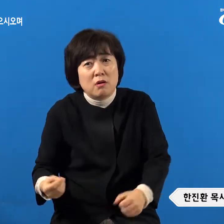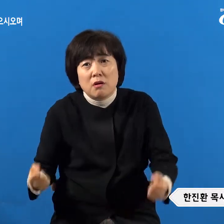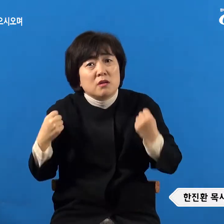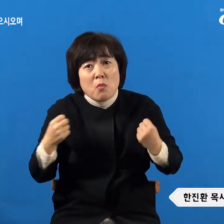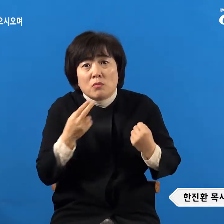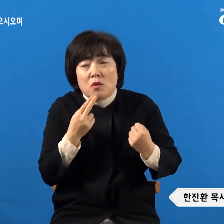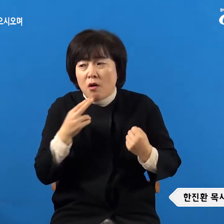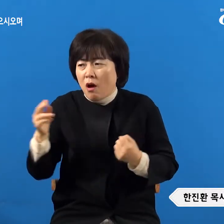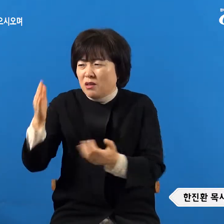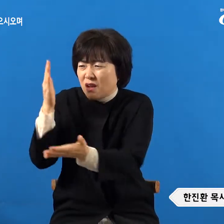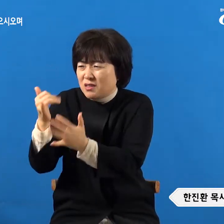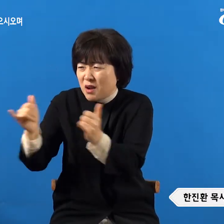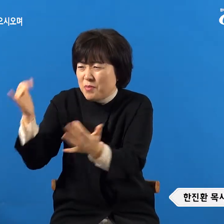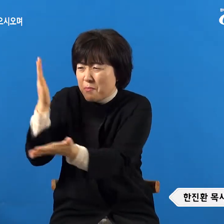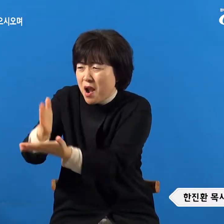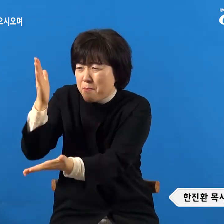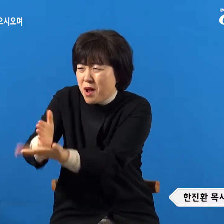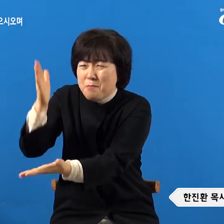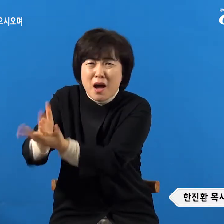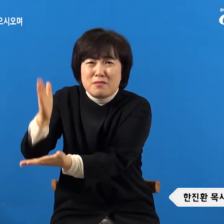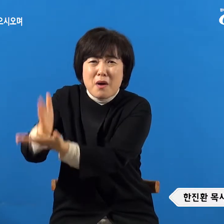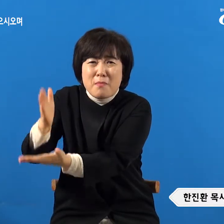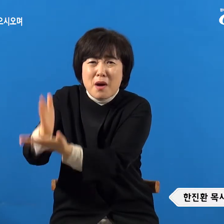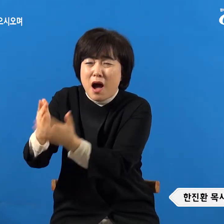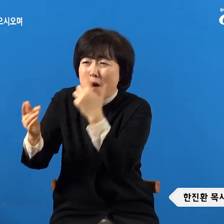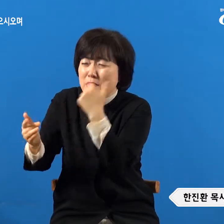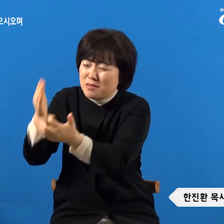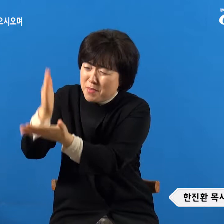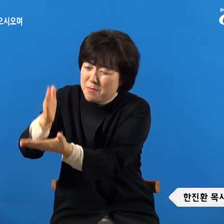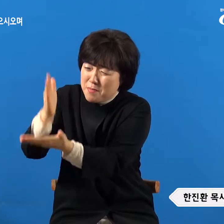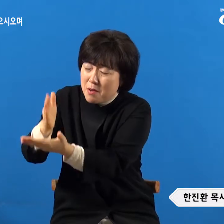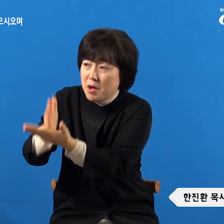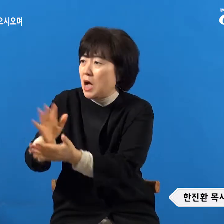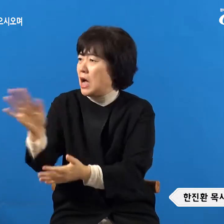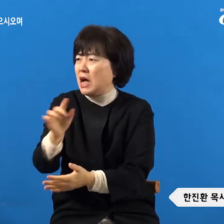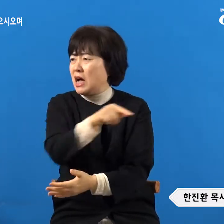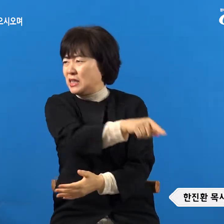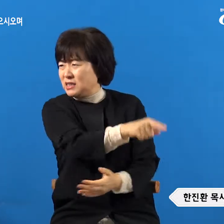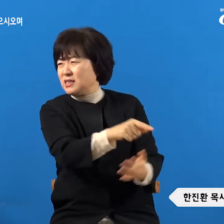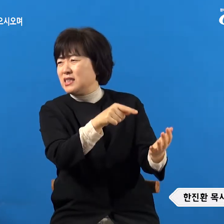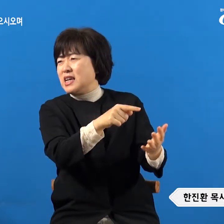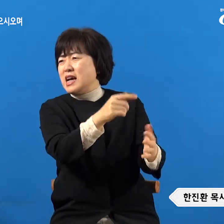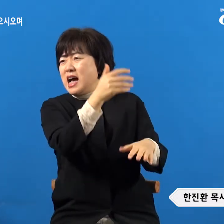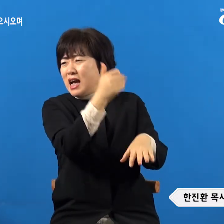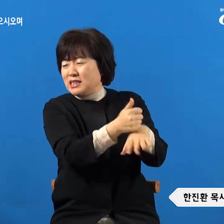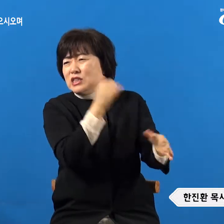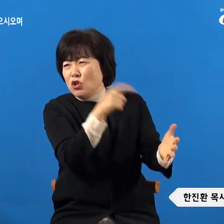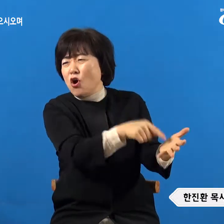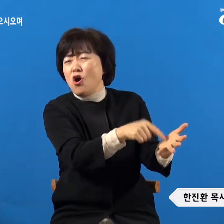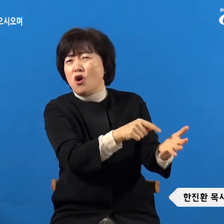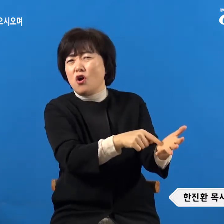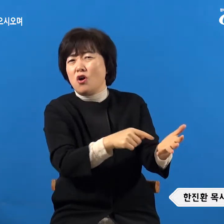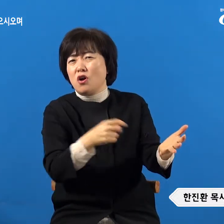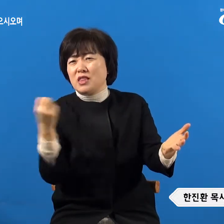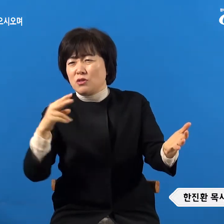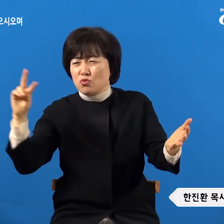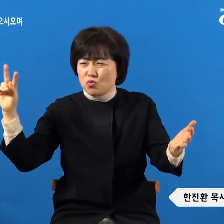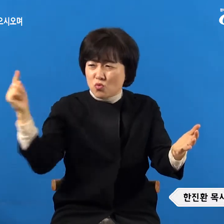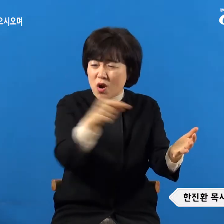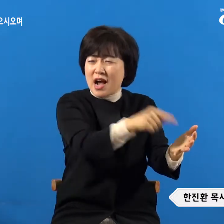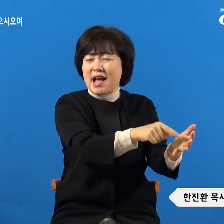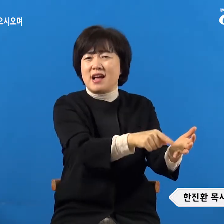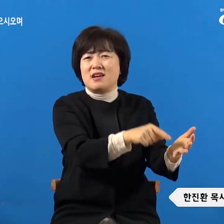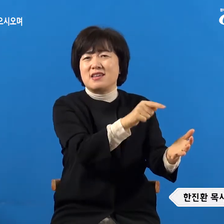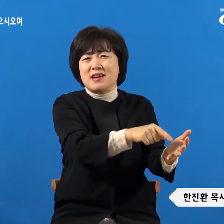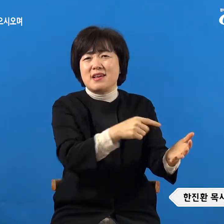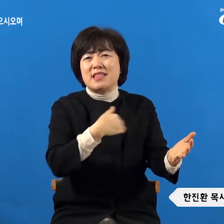돌아온다고 약속했어요. 그리고는 물속으로 뛰어들었습니다. 그 아빠는 다시는